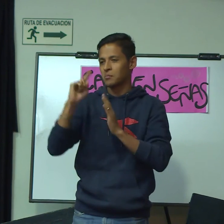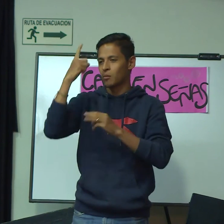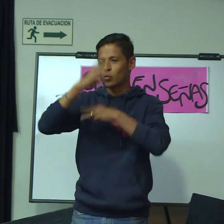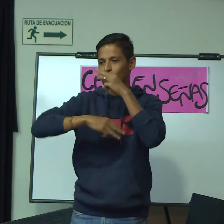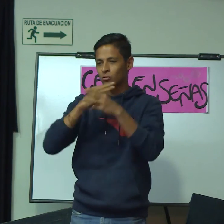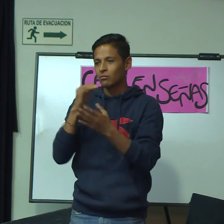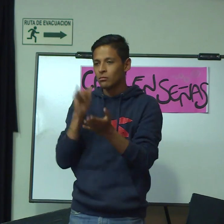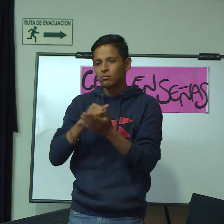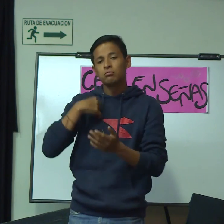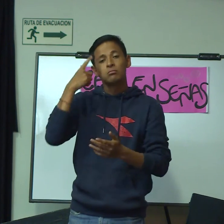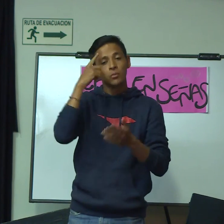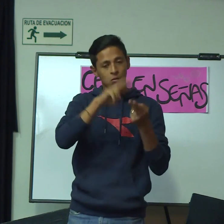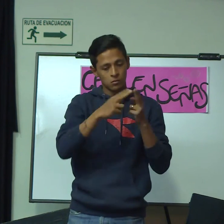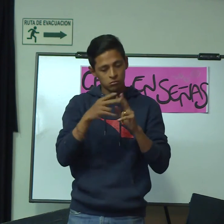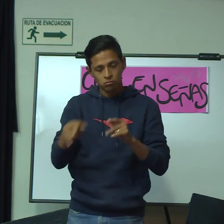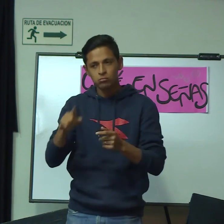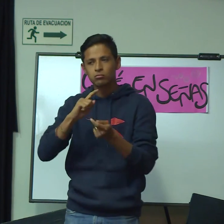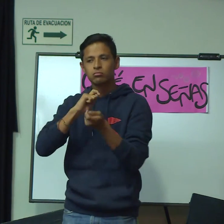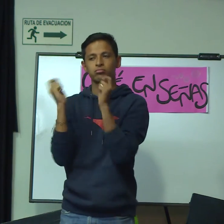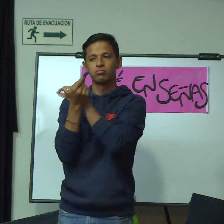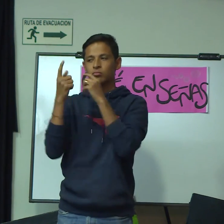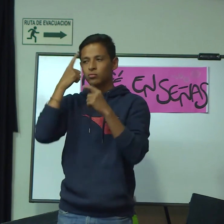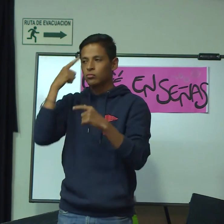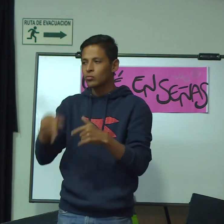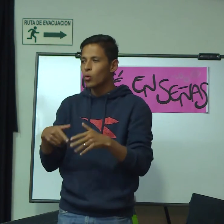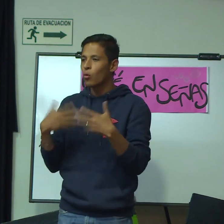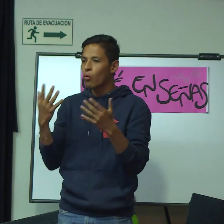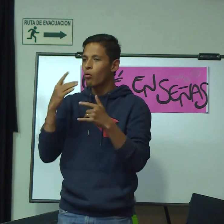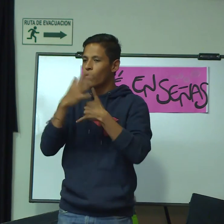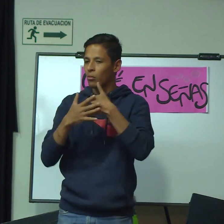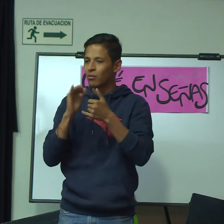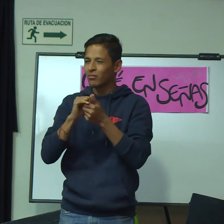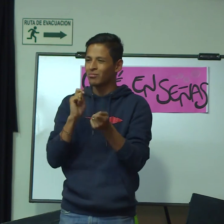es un país famoso en el mundo por su modelo de educación.